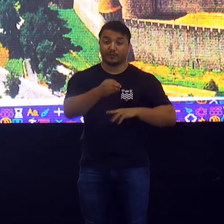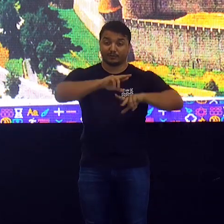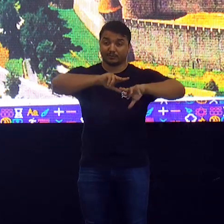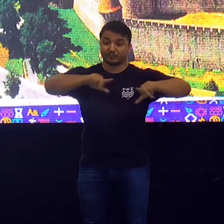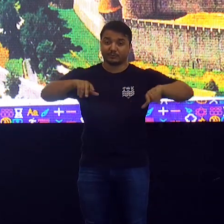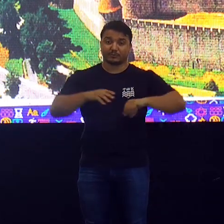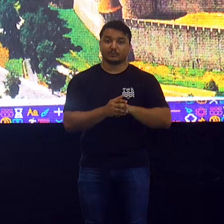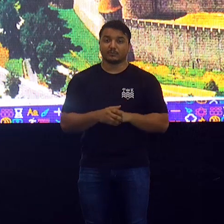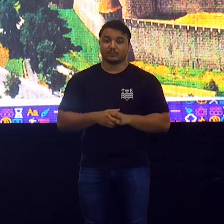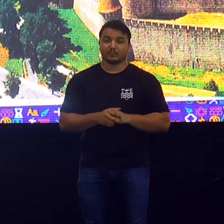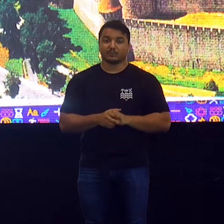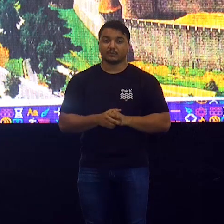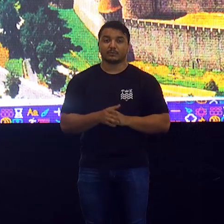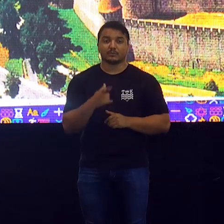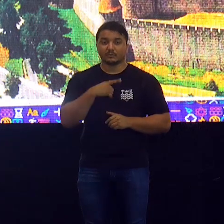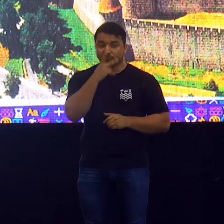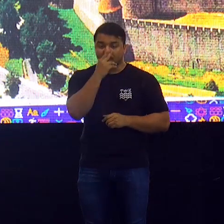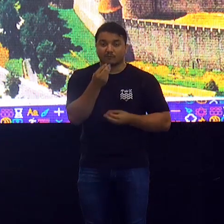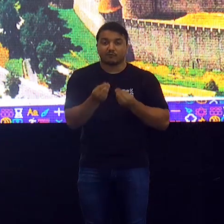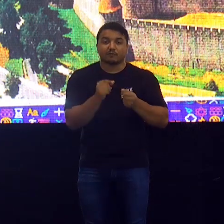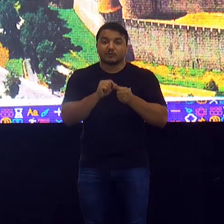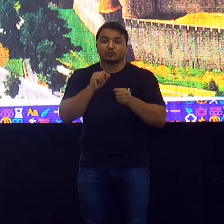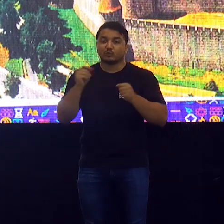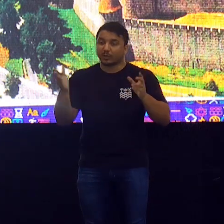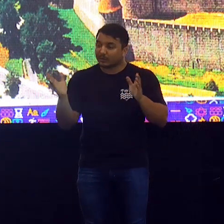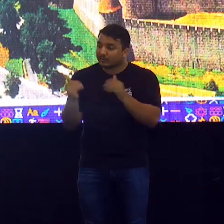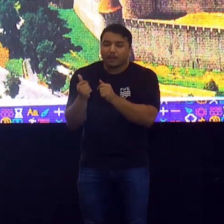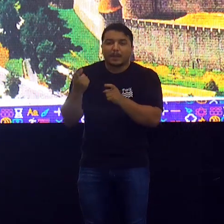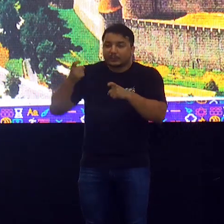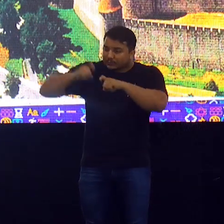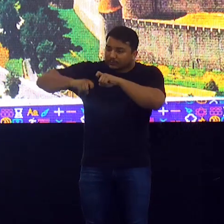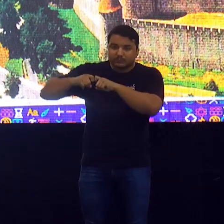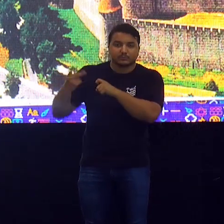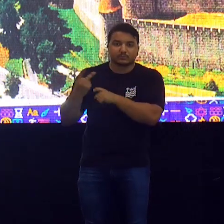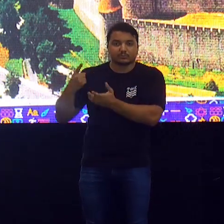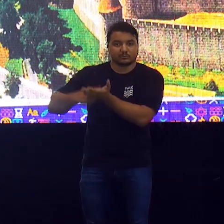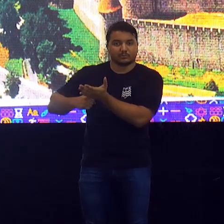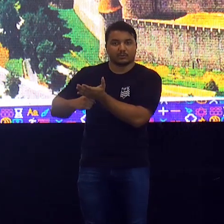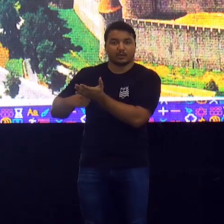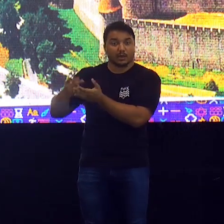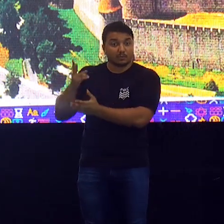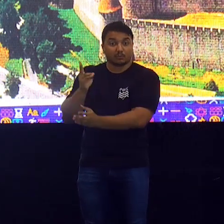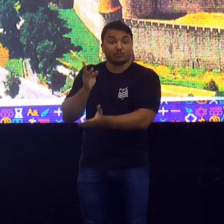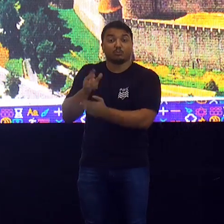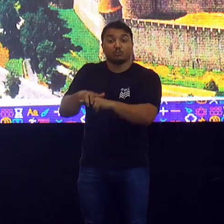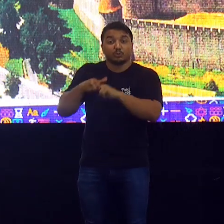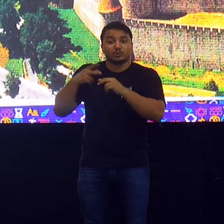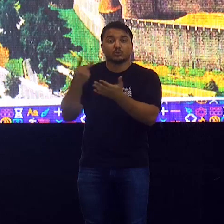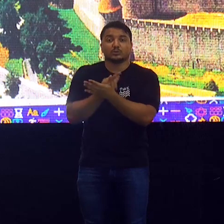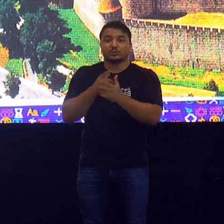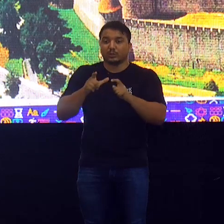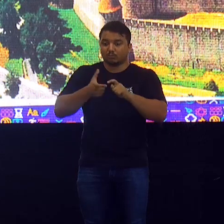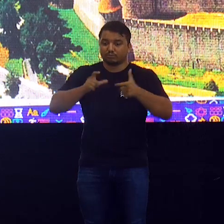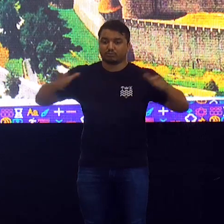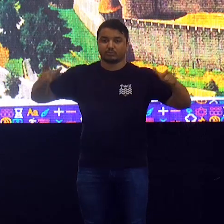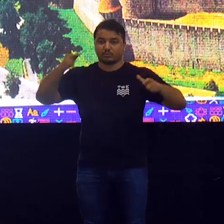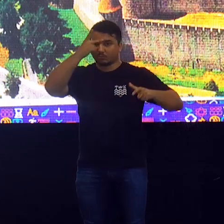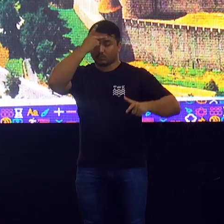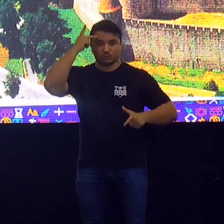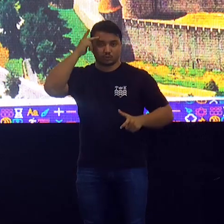filha vem aqui, pega aqui no joystick, aí ó. A população medieval aumentou. Com o